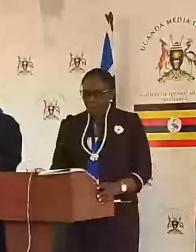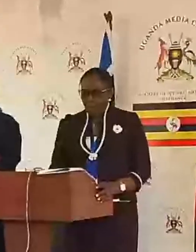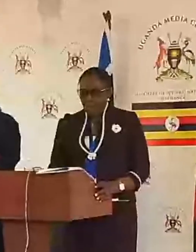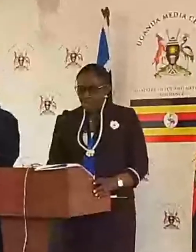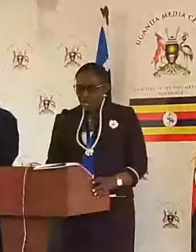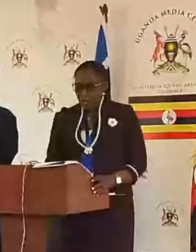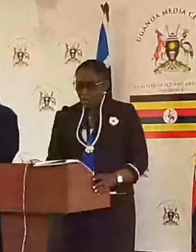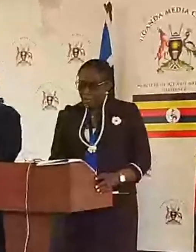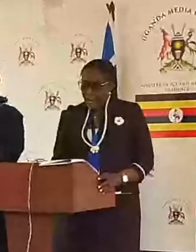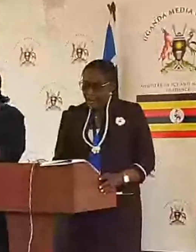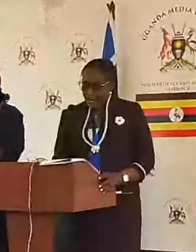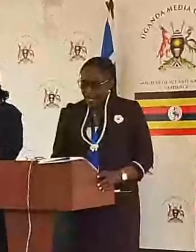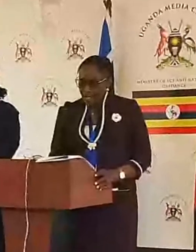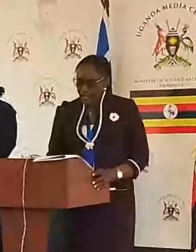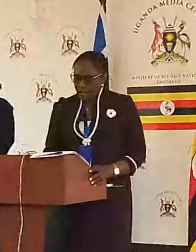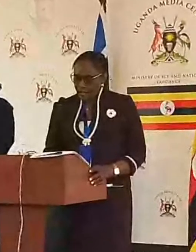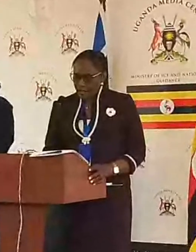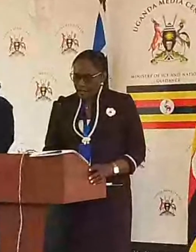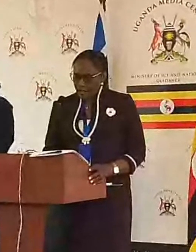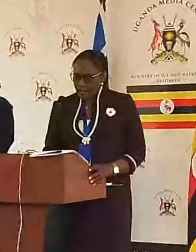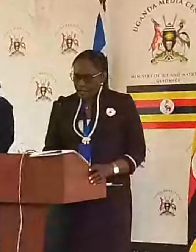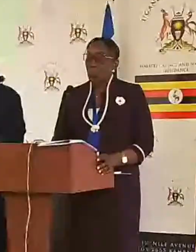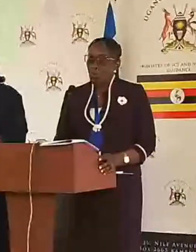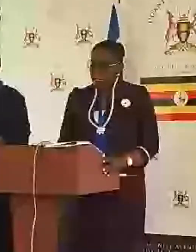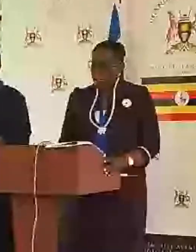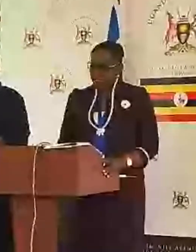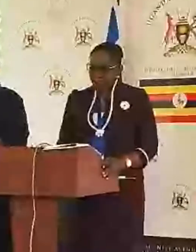alina omutango gwawa gwa $40,000,000